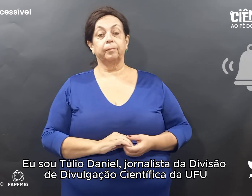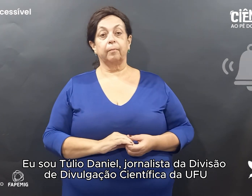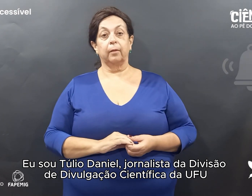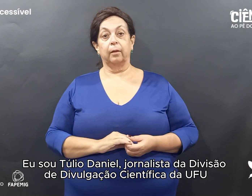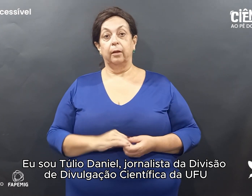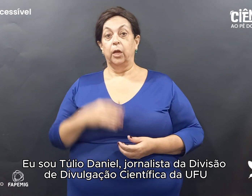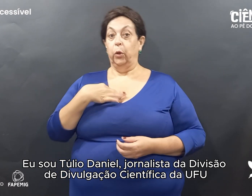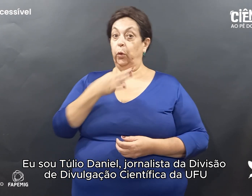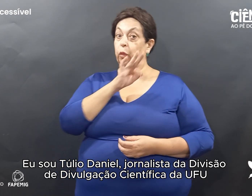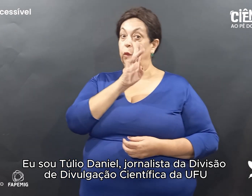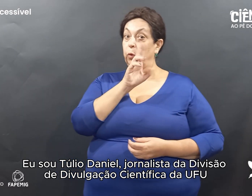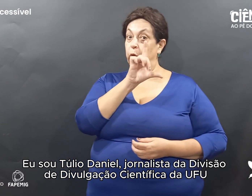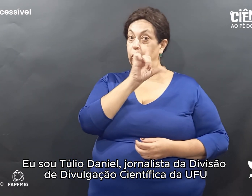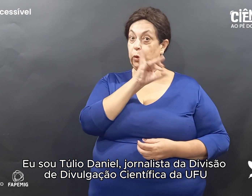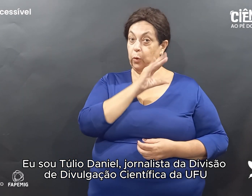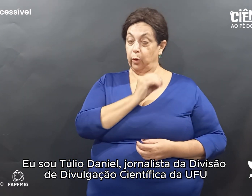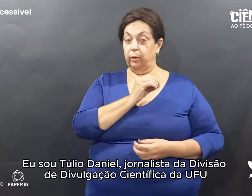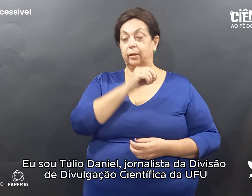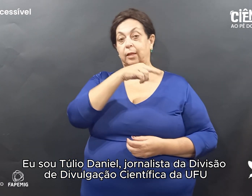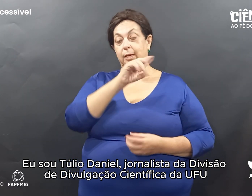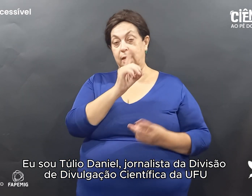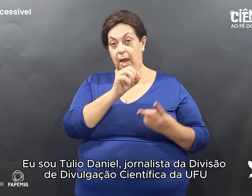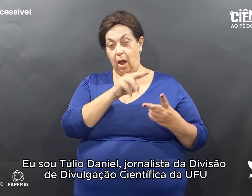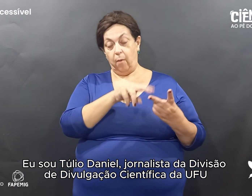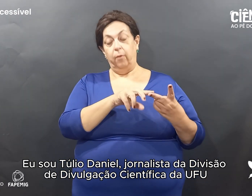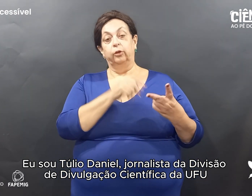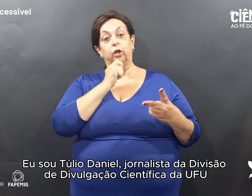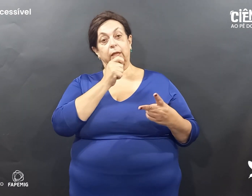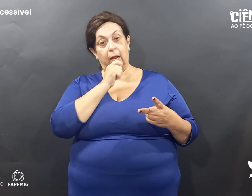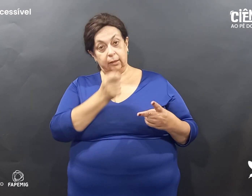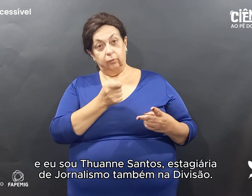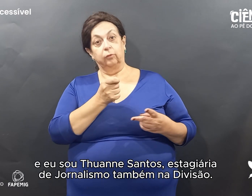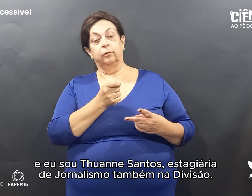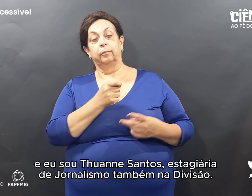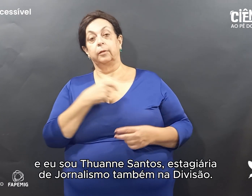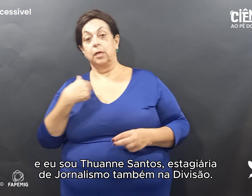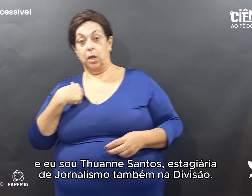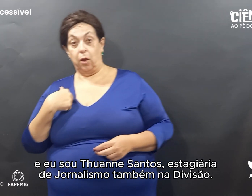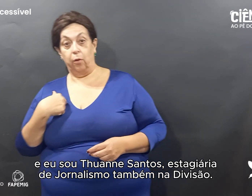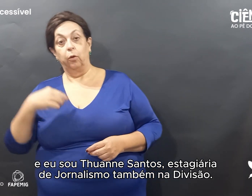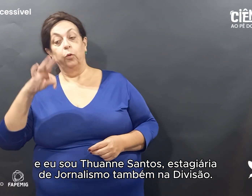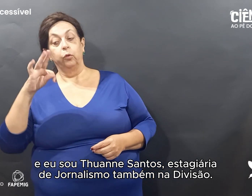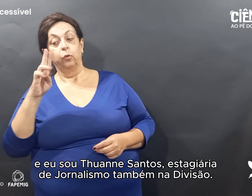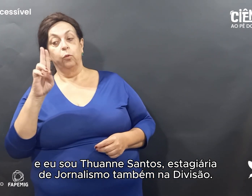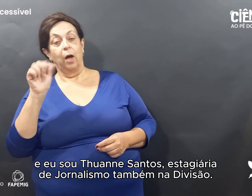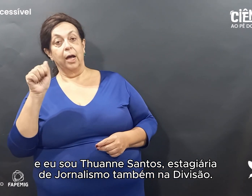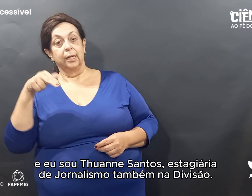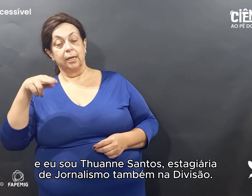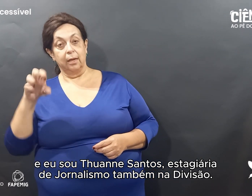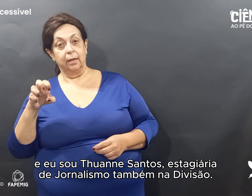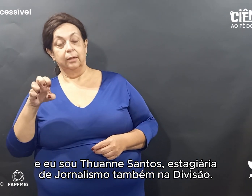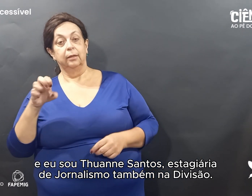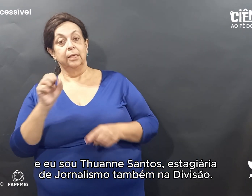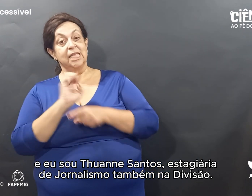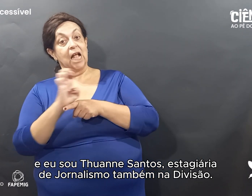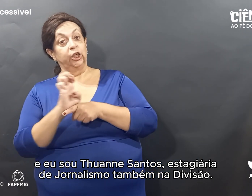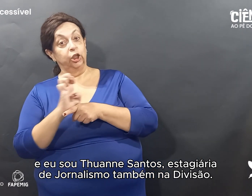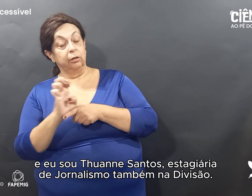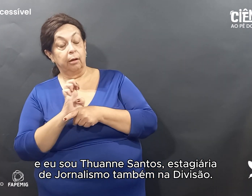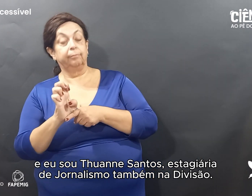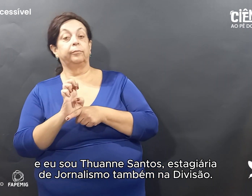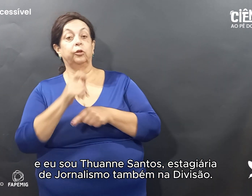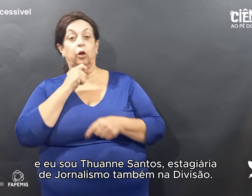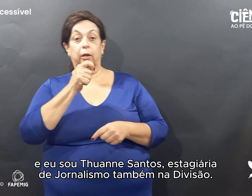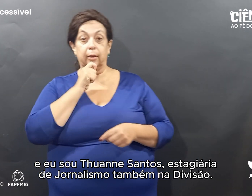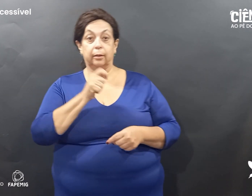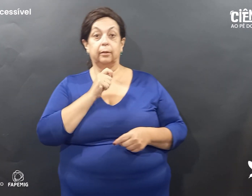Eu sou Túlio Daniel, jornalista da Divisão de Divulgação Científica da UFO. E eu sou Tuane Santos, estagiária de jornalismo